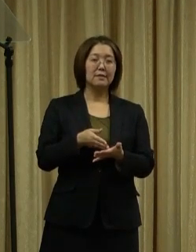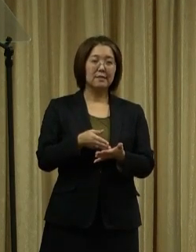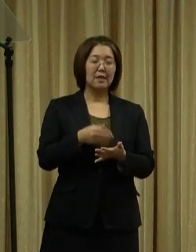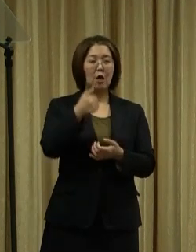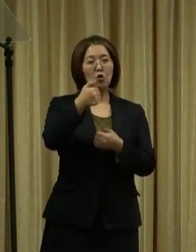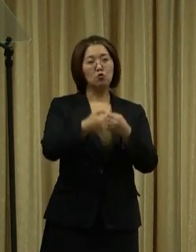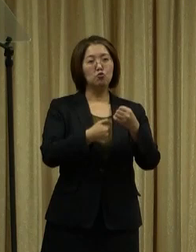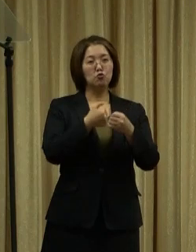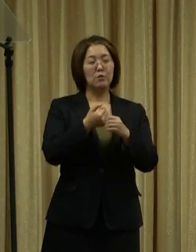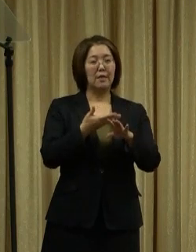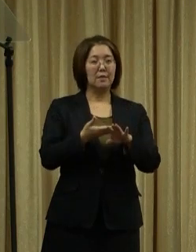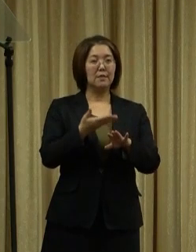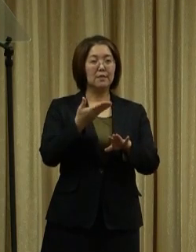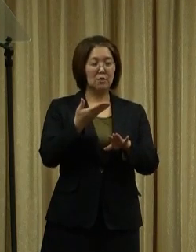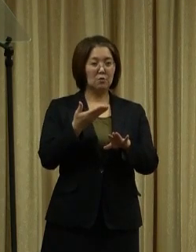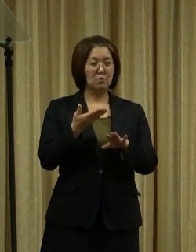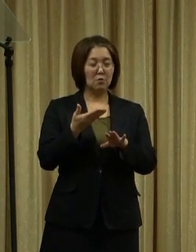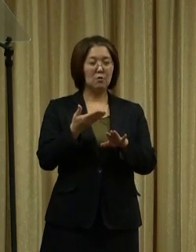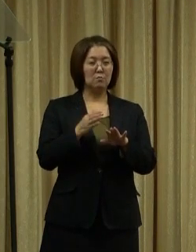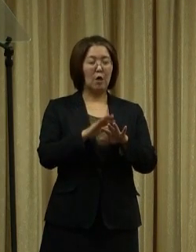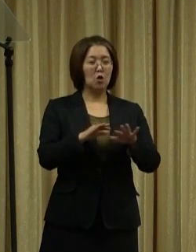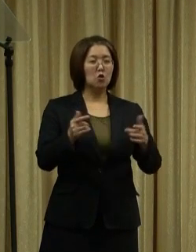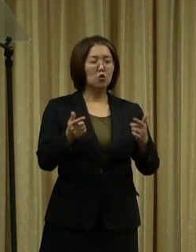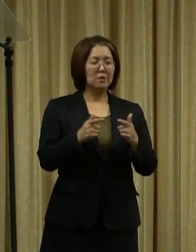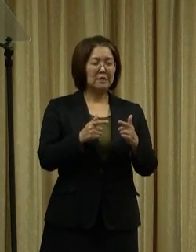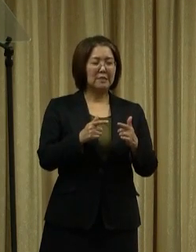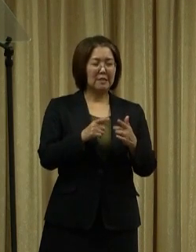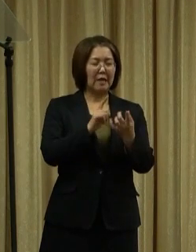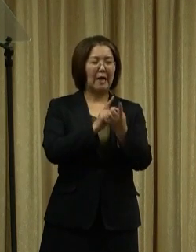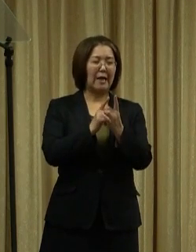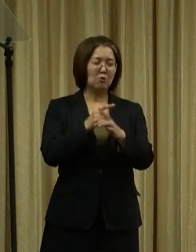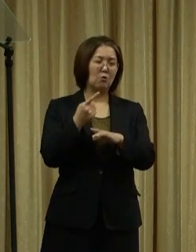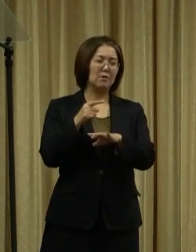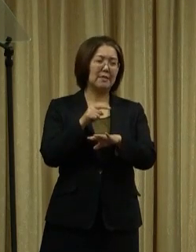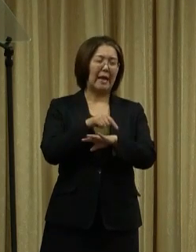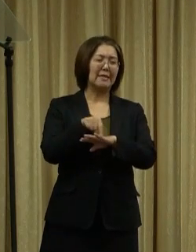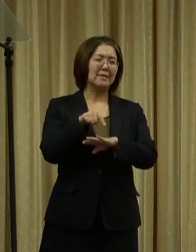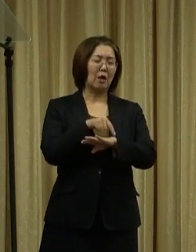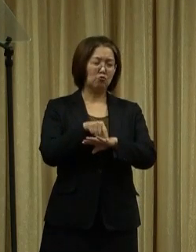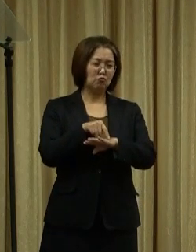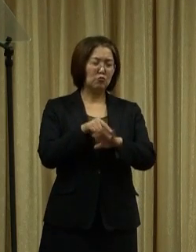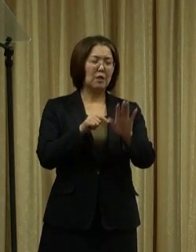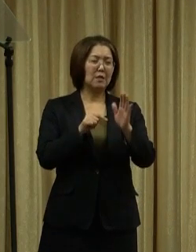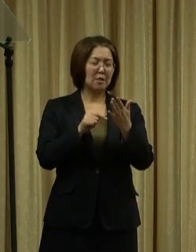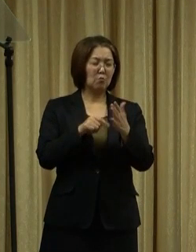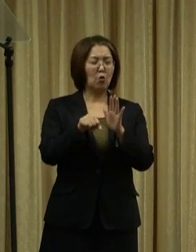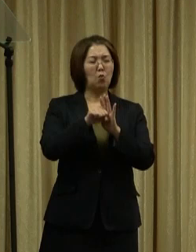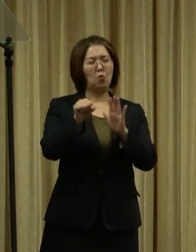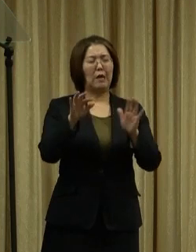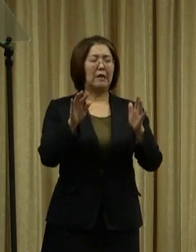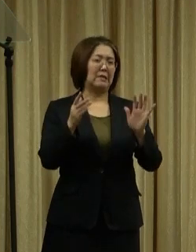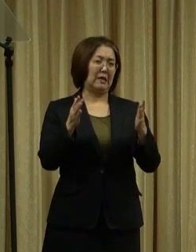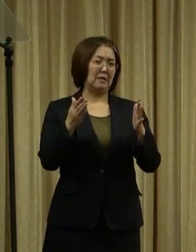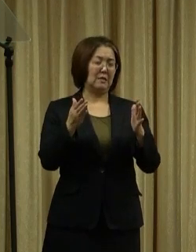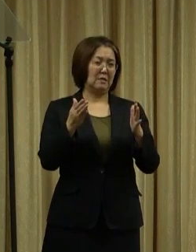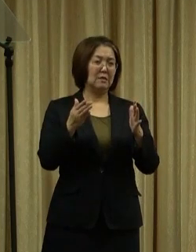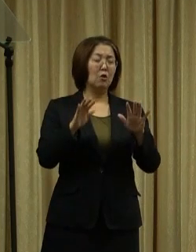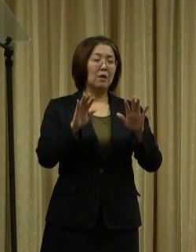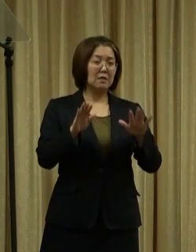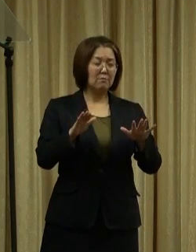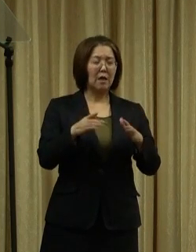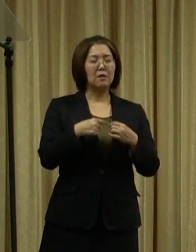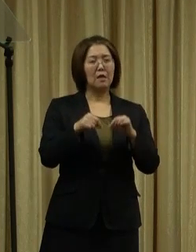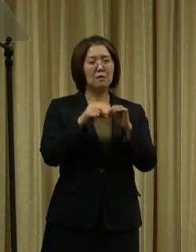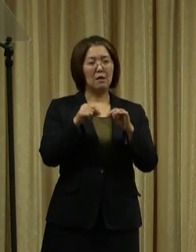年間以上やってきた少子化対策が、これといった効果がなかったということが今の立ち位置であ